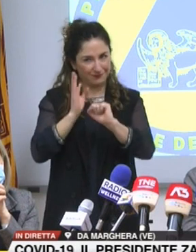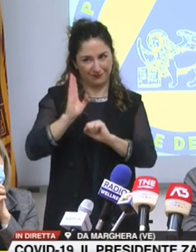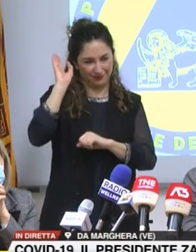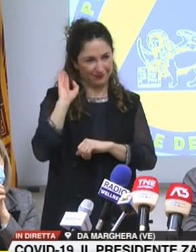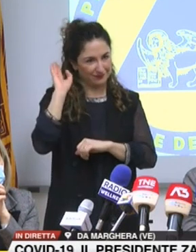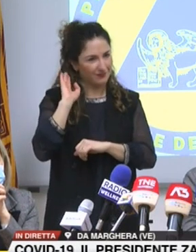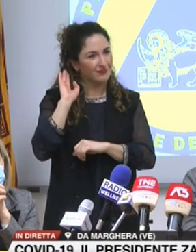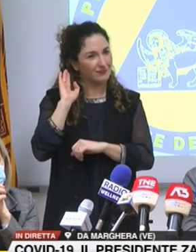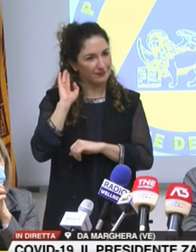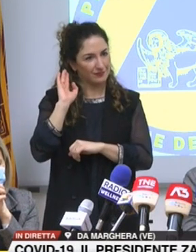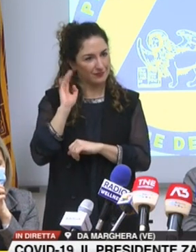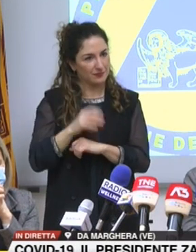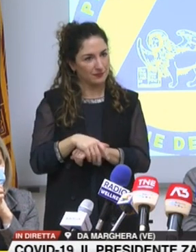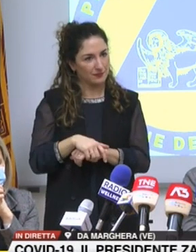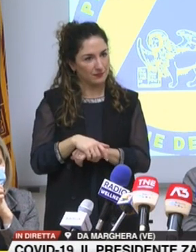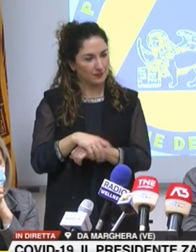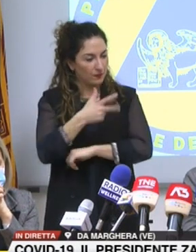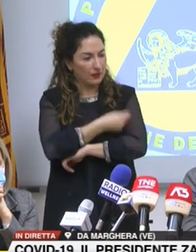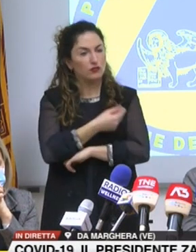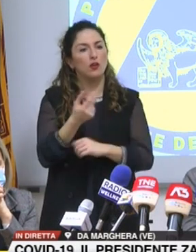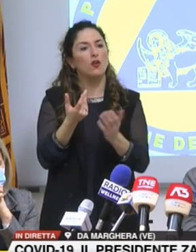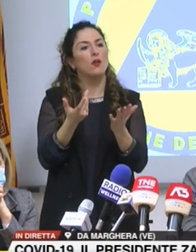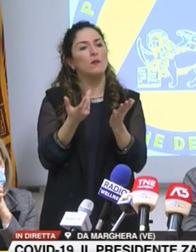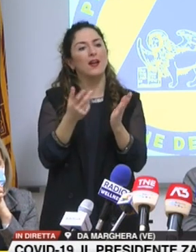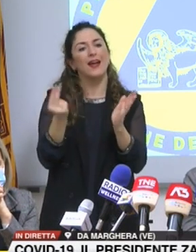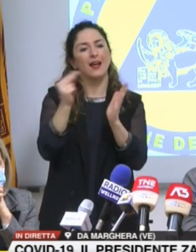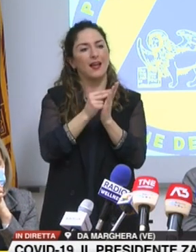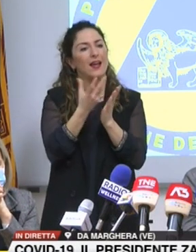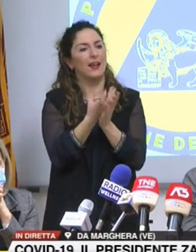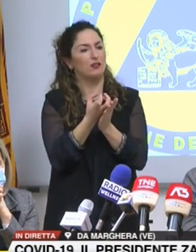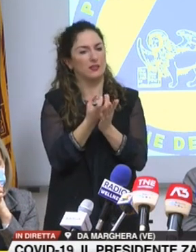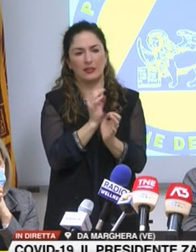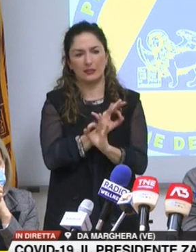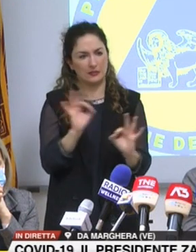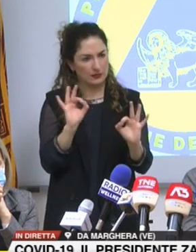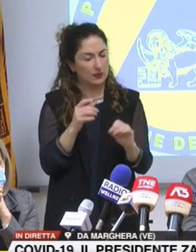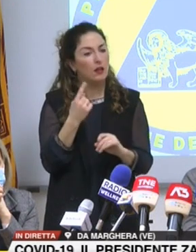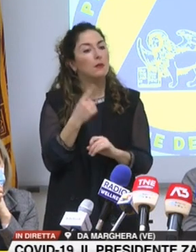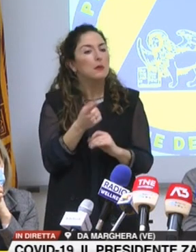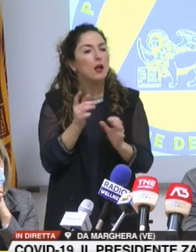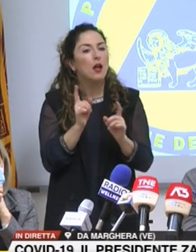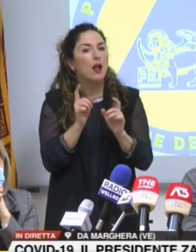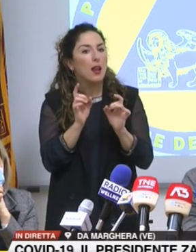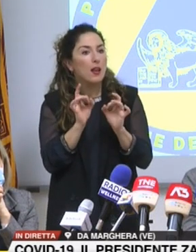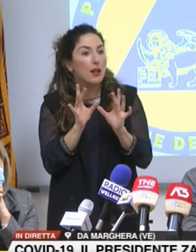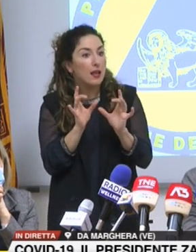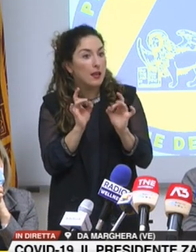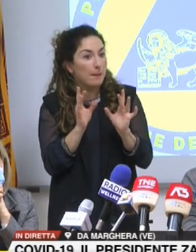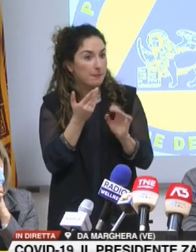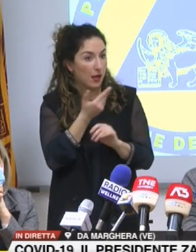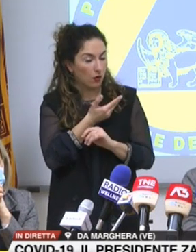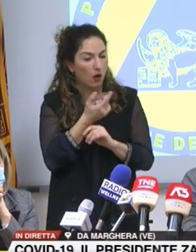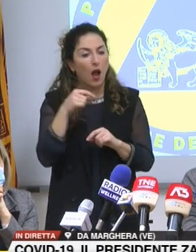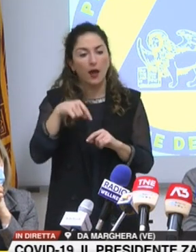registrato questo vaccino. Pertanto, essendo libero, noi adesso abbiamo questo